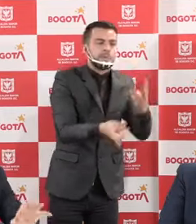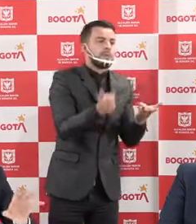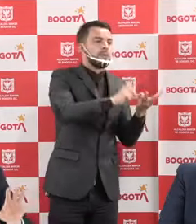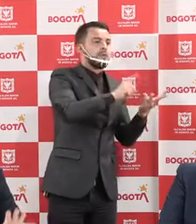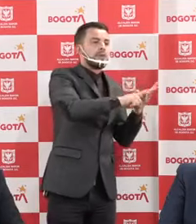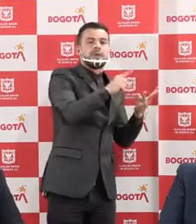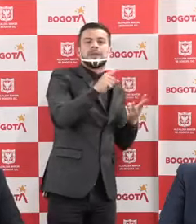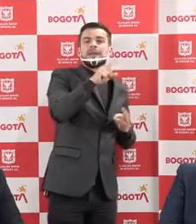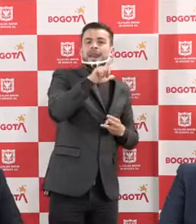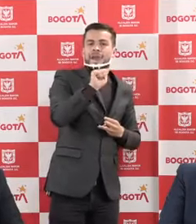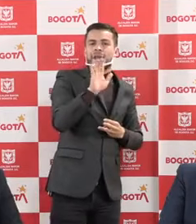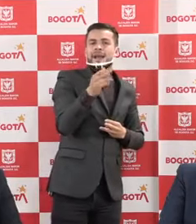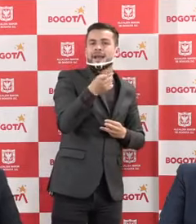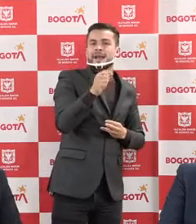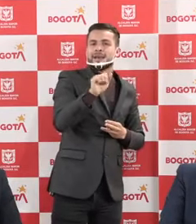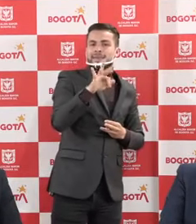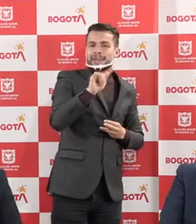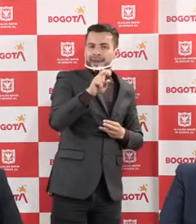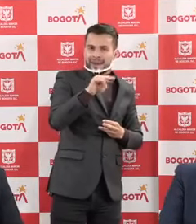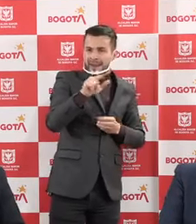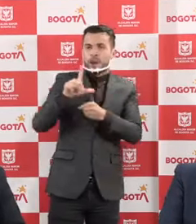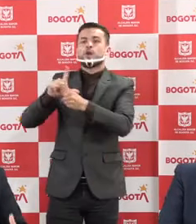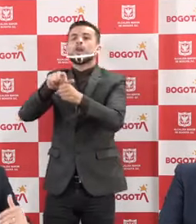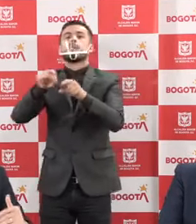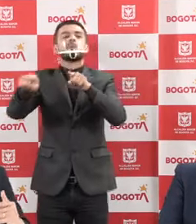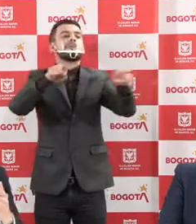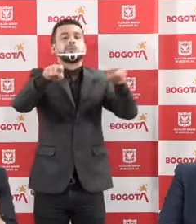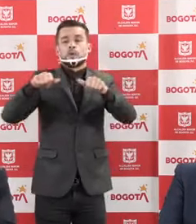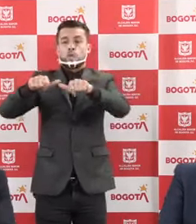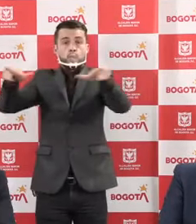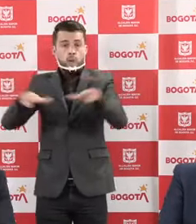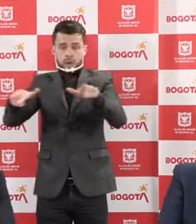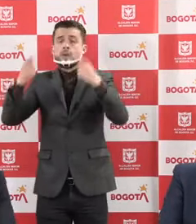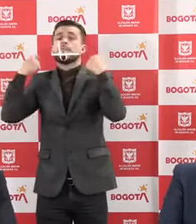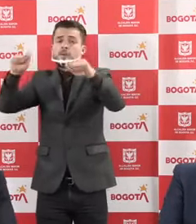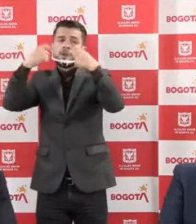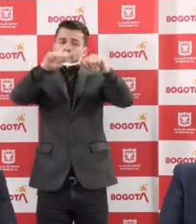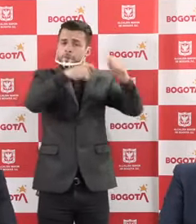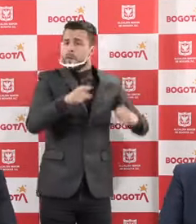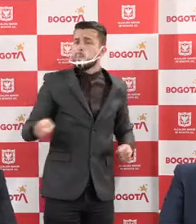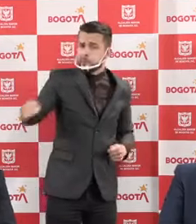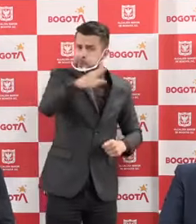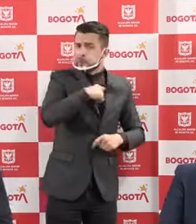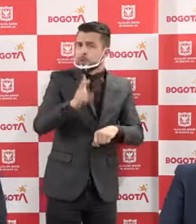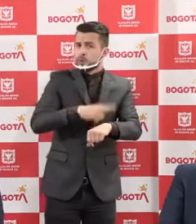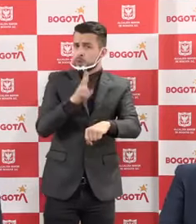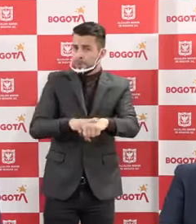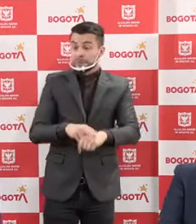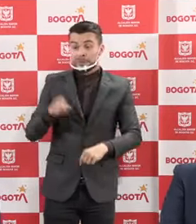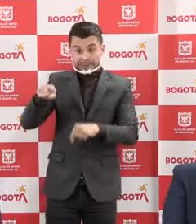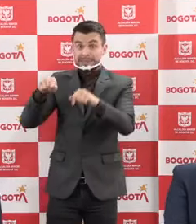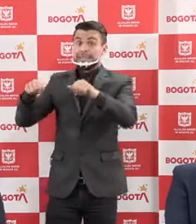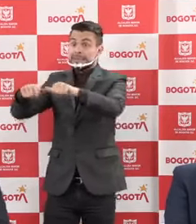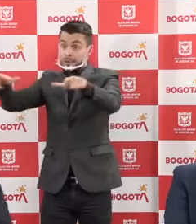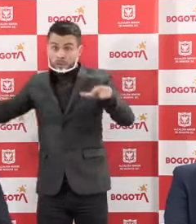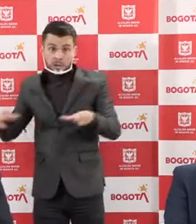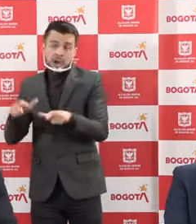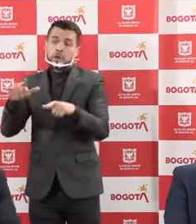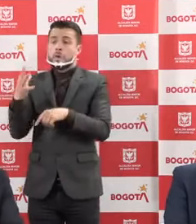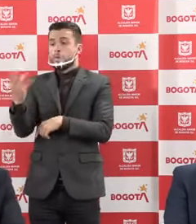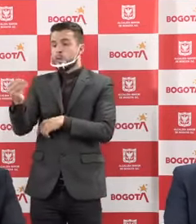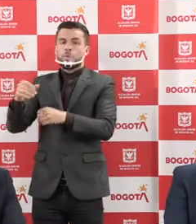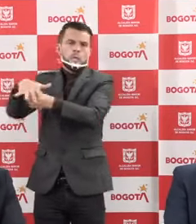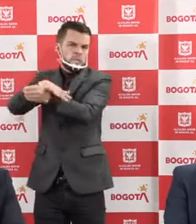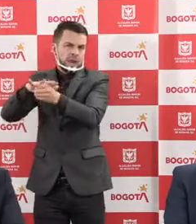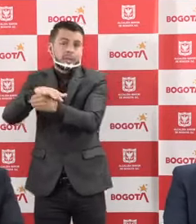comercio en distintas localidades de la capital que por su naturaleza son zonas de bastante aglomeración son zonas de